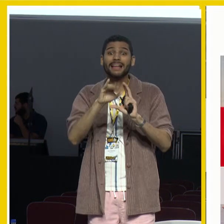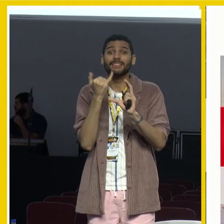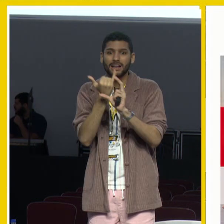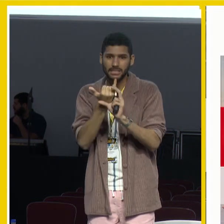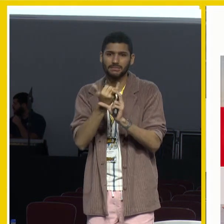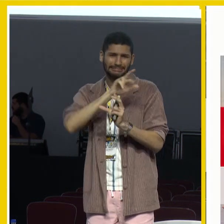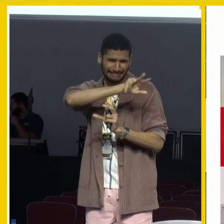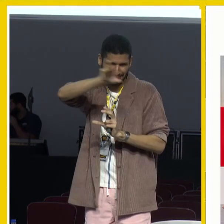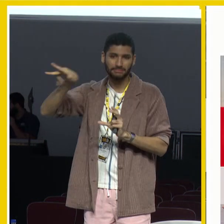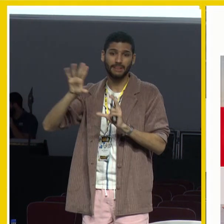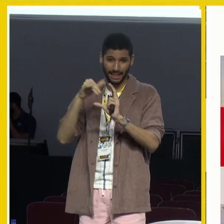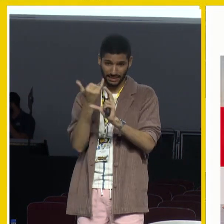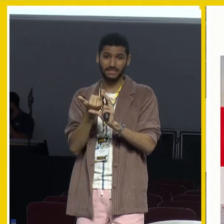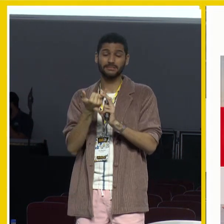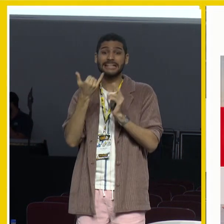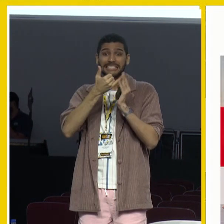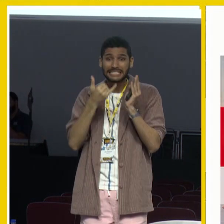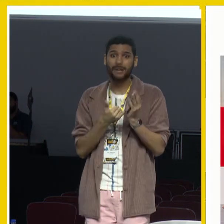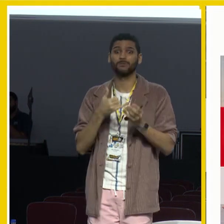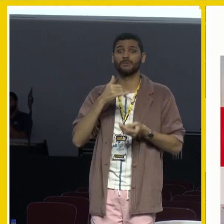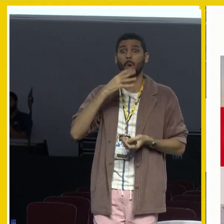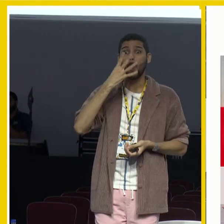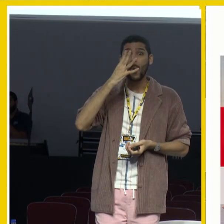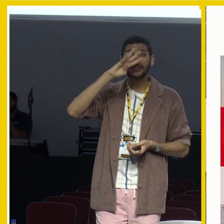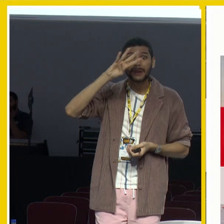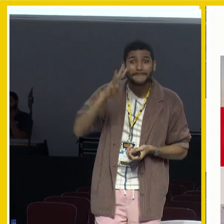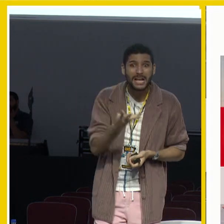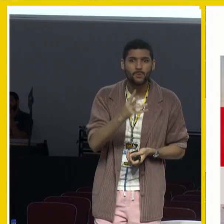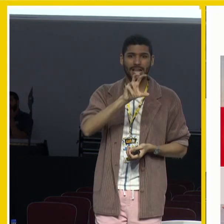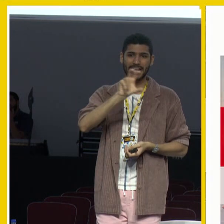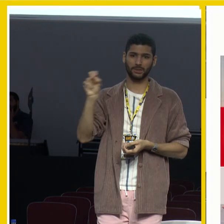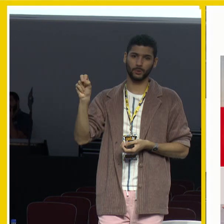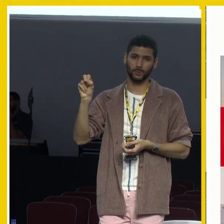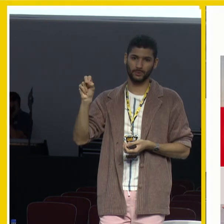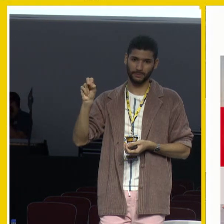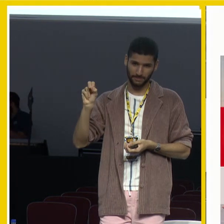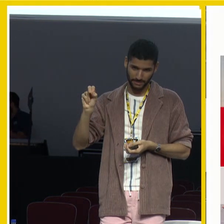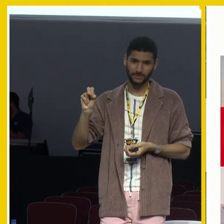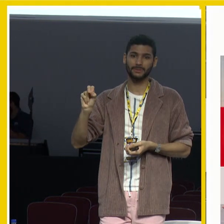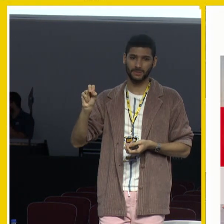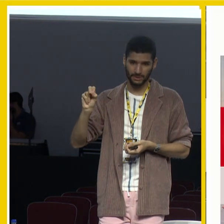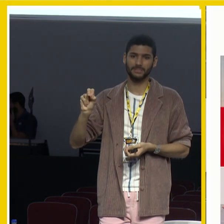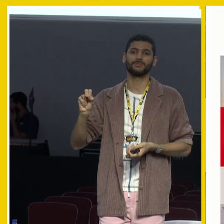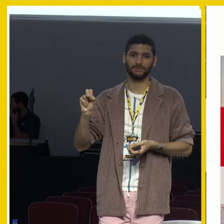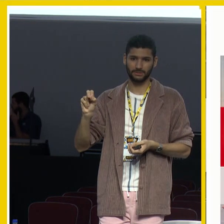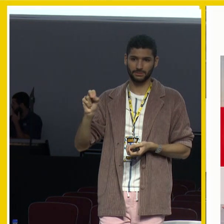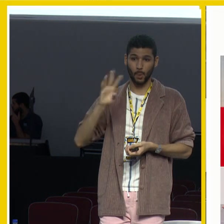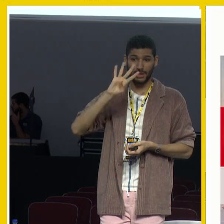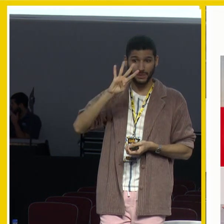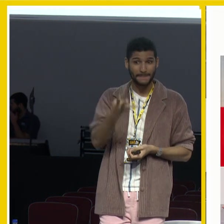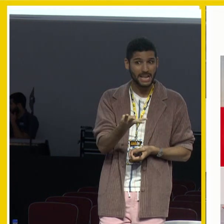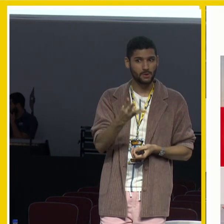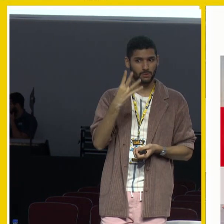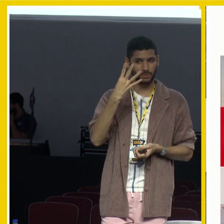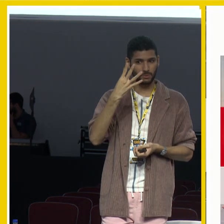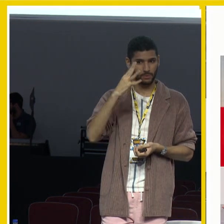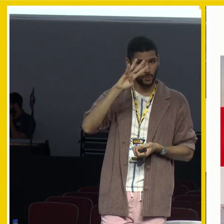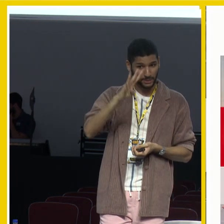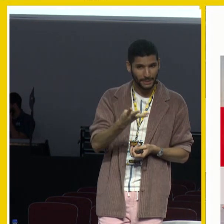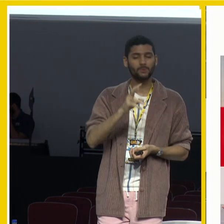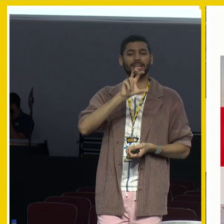aí teve vários de outubro os lá teve 44 mil 500